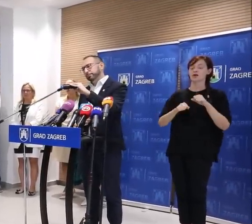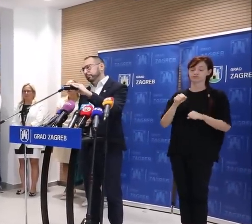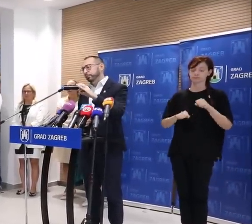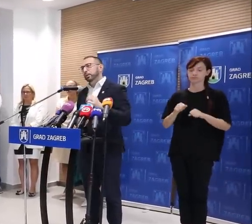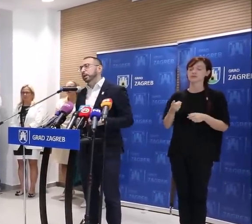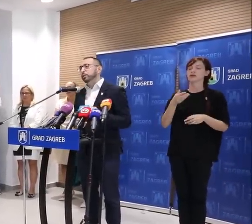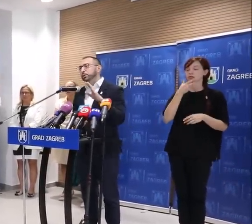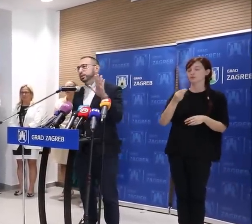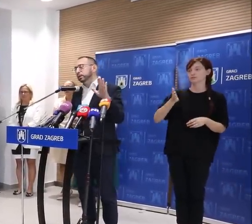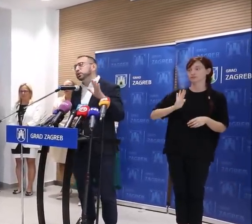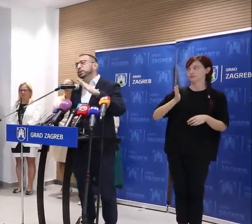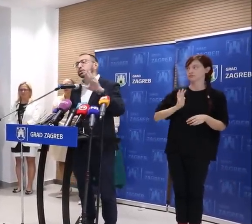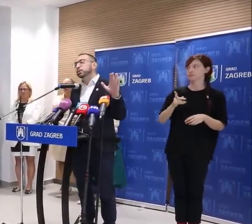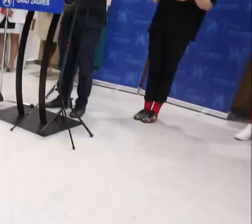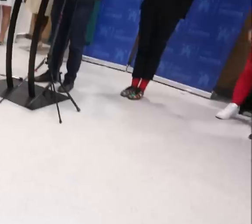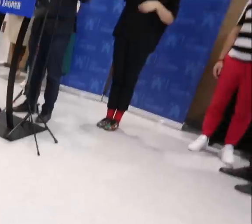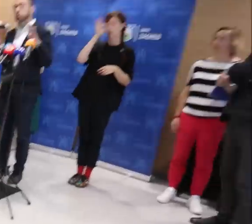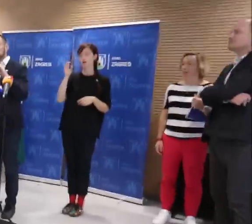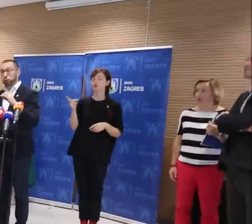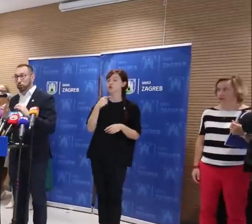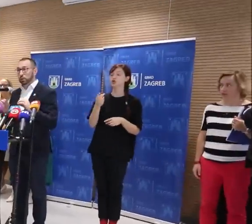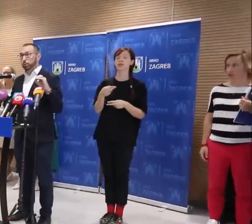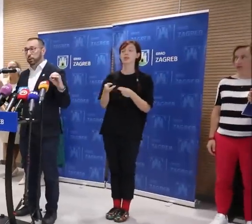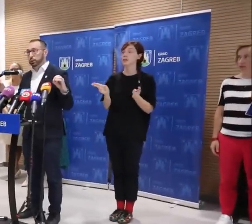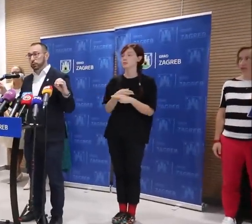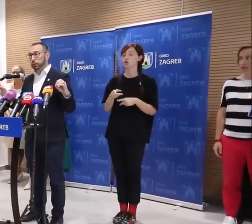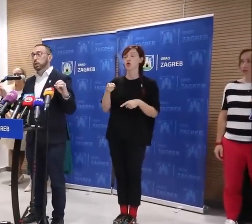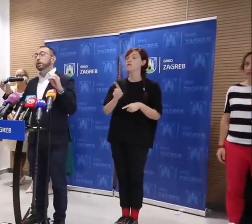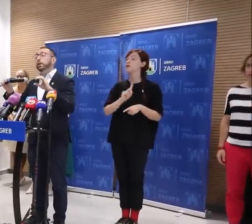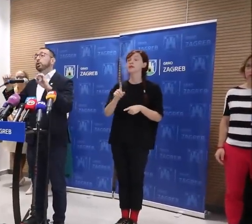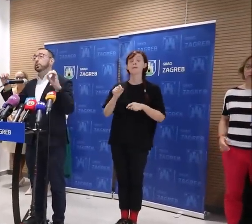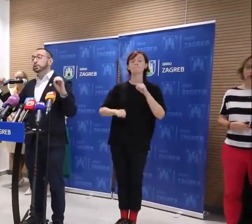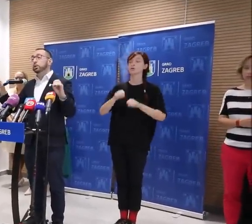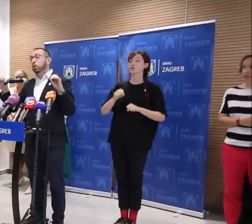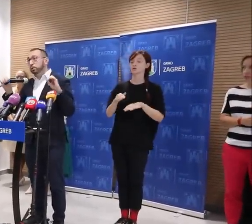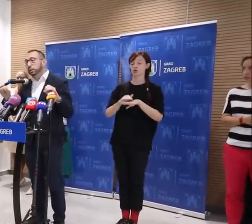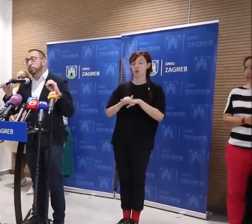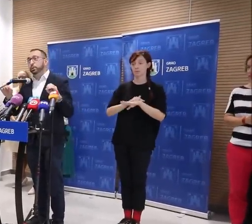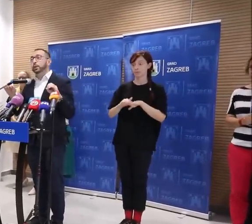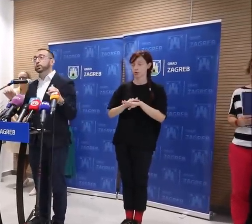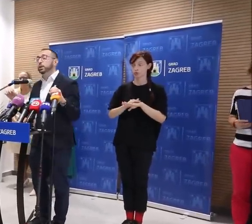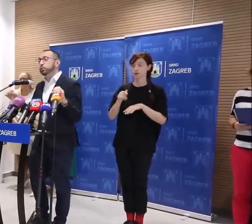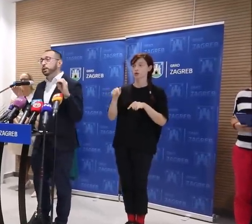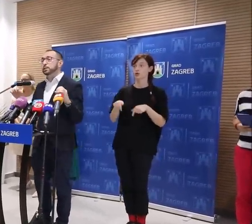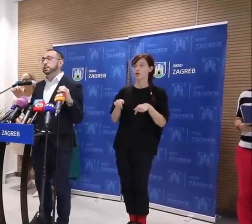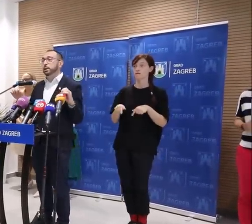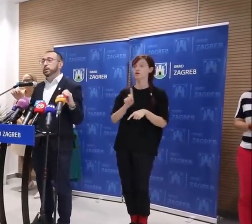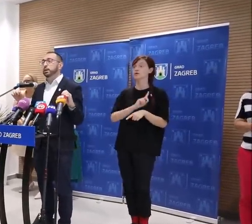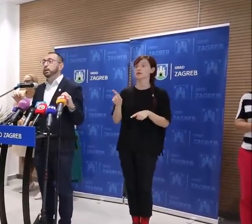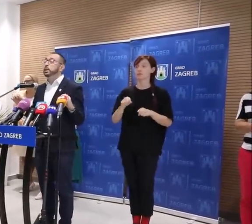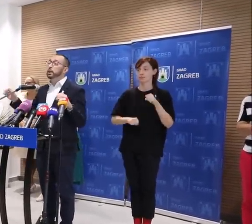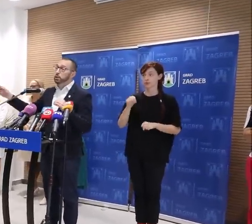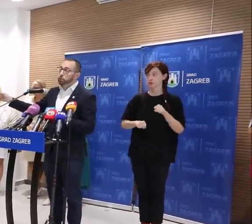mediji konkretno pitanje. Ne, ne možete. Znači, zato što ovo nije ponašanje. Dozvolite. Ne, oprostite. Ovo dozvolite, ja ne odgovaram za